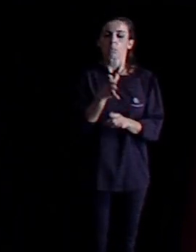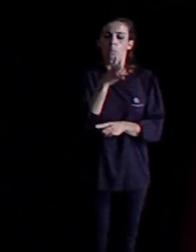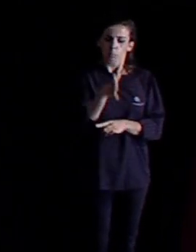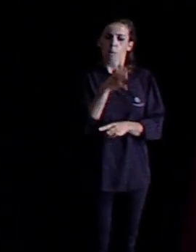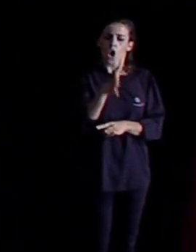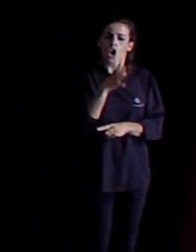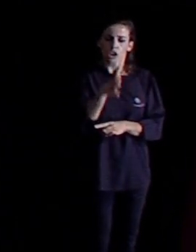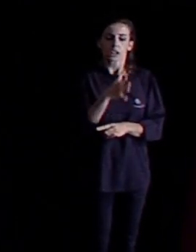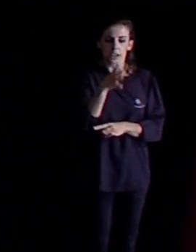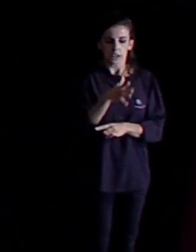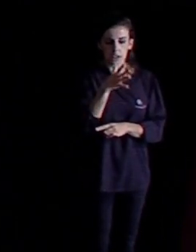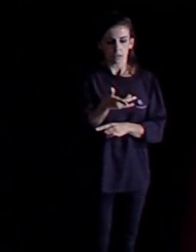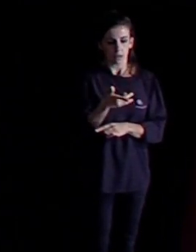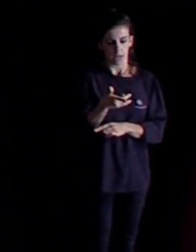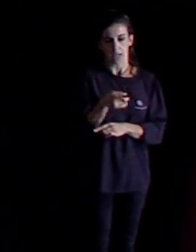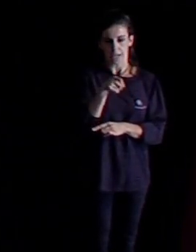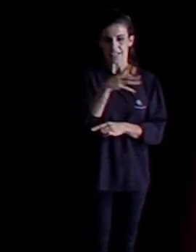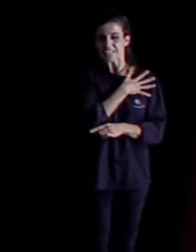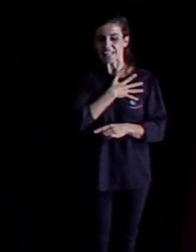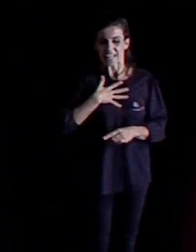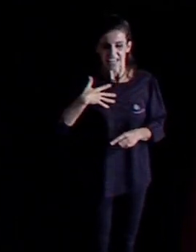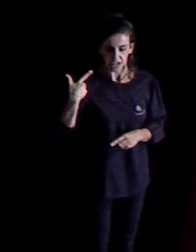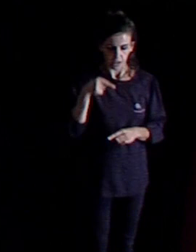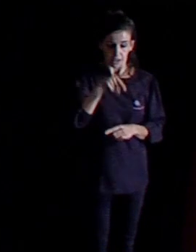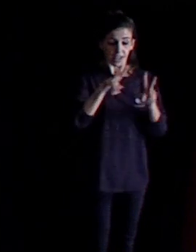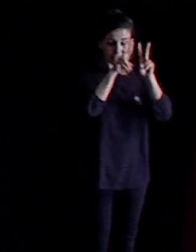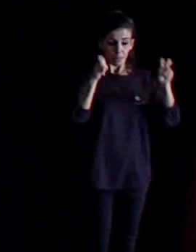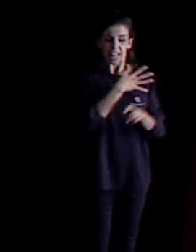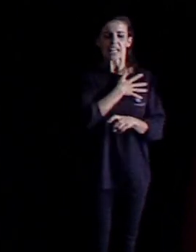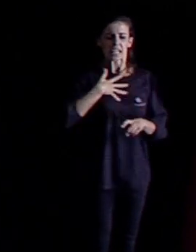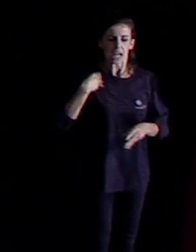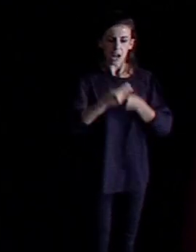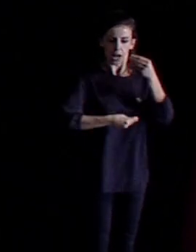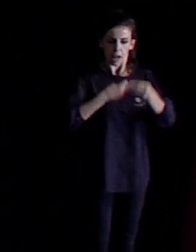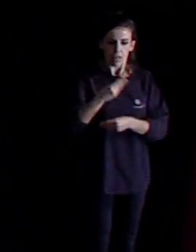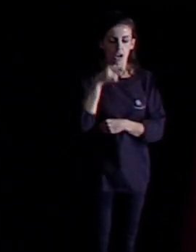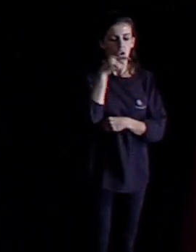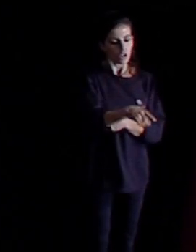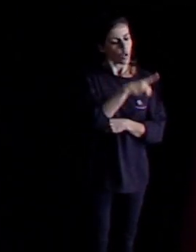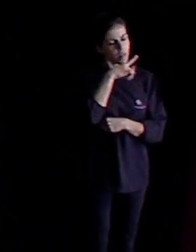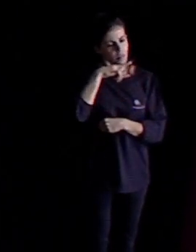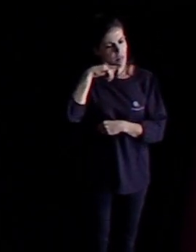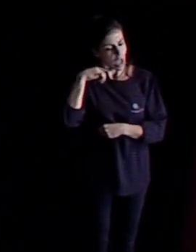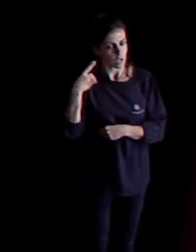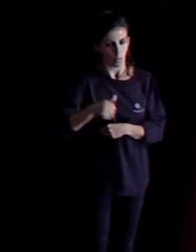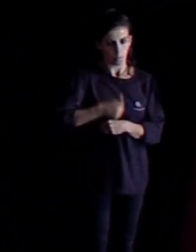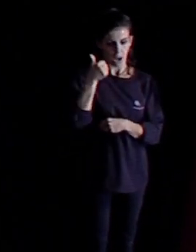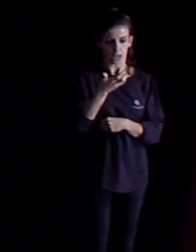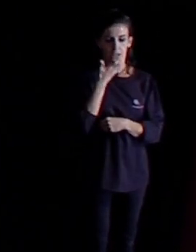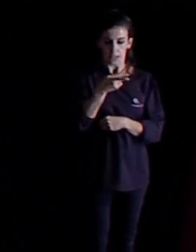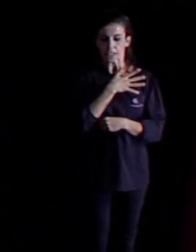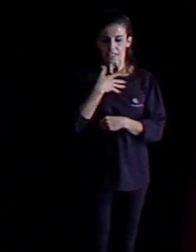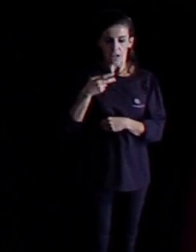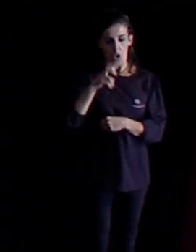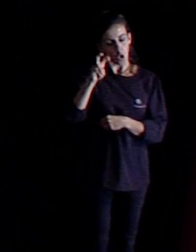intencionadamente. Cuidado, el tema de la intencionalidad es la que más daño hace por otros seres humanos. La intensidad